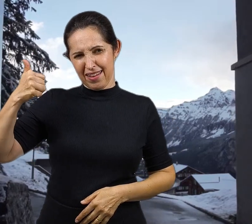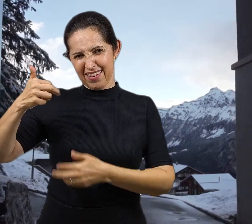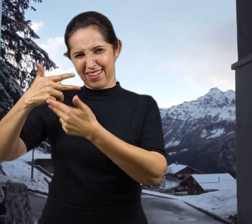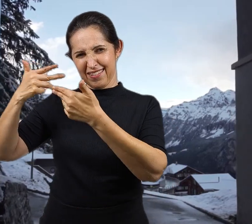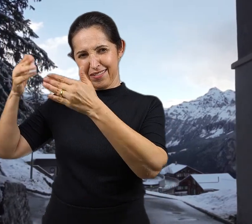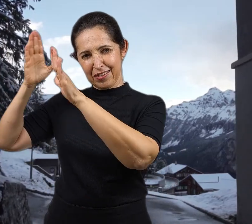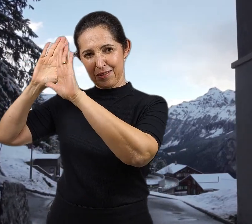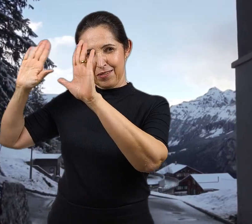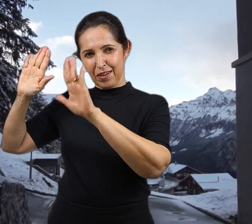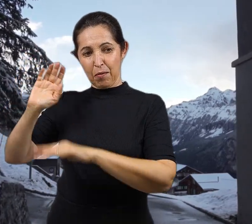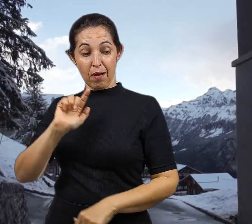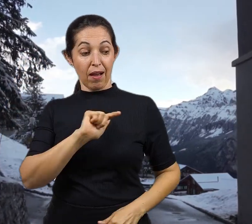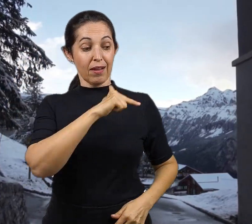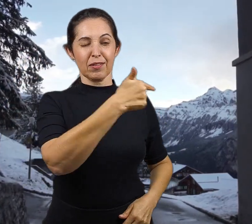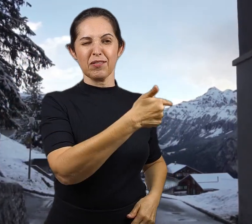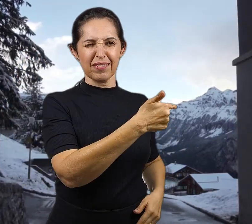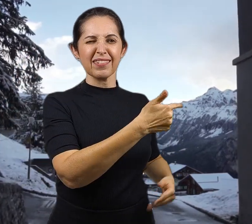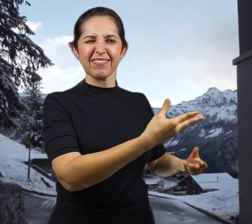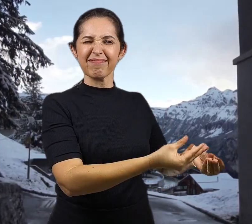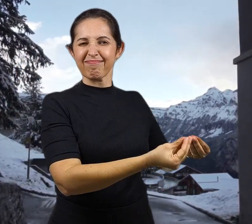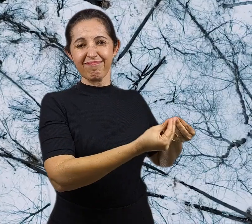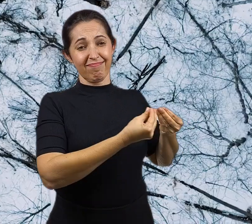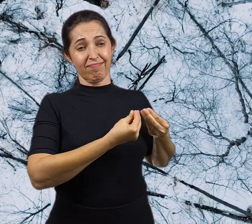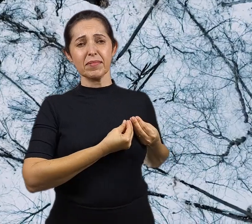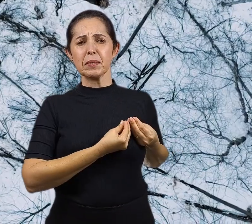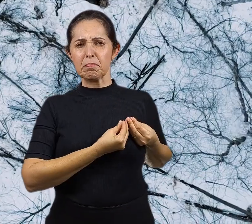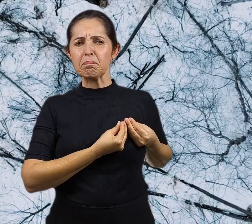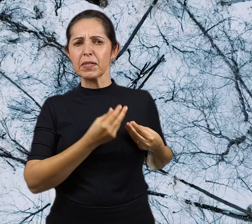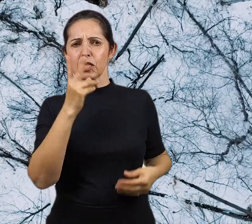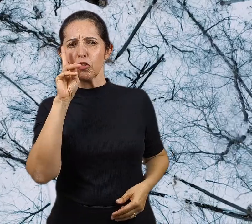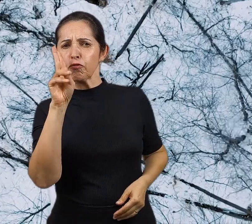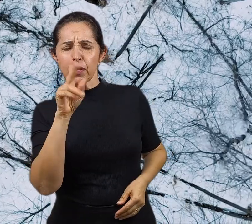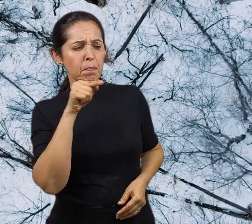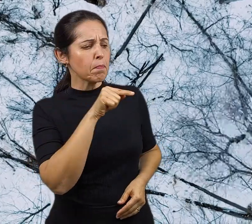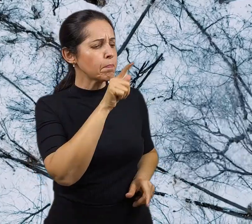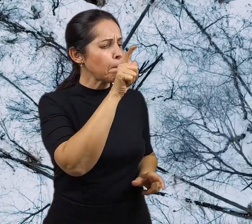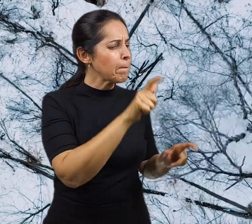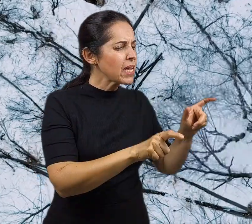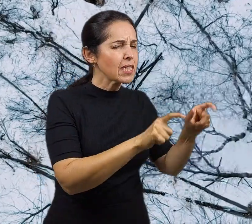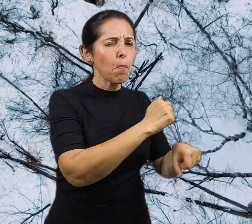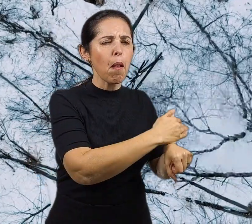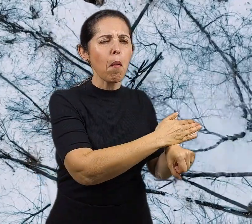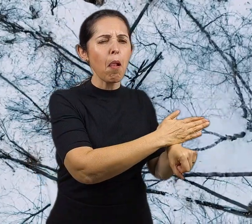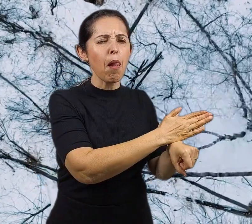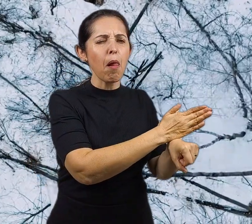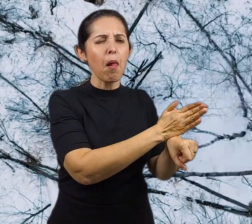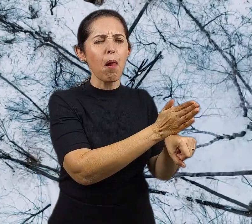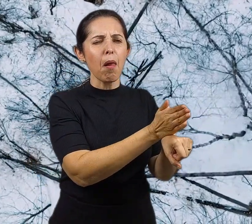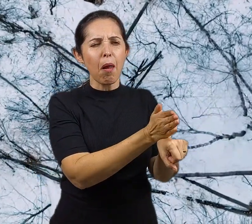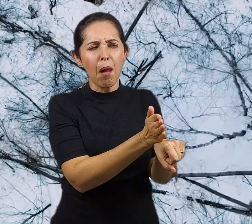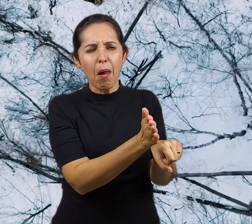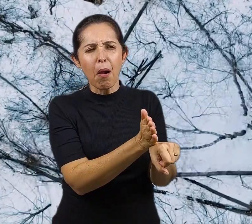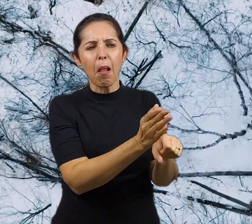vê pessoas correndo o ano todo, entra ano, sai ano, entra ano, sai ano, e aquela correria atrás